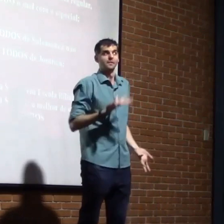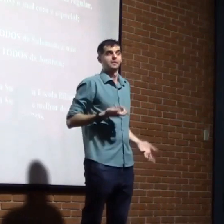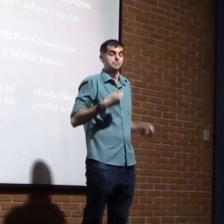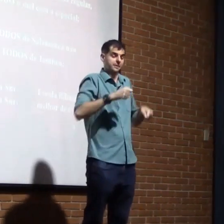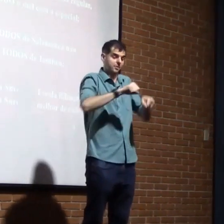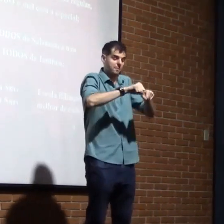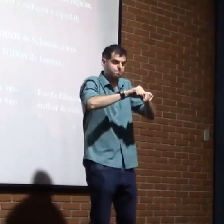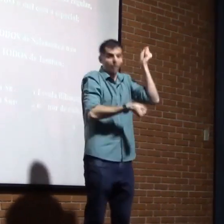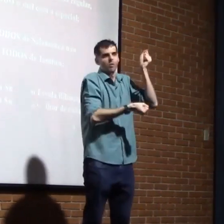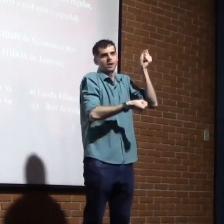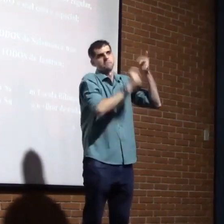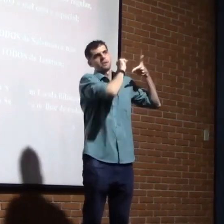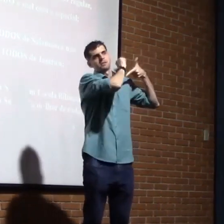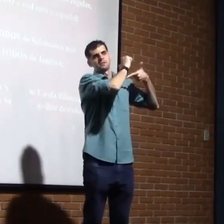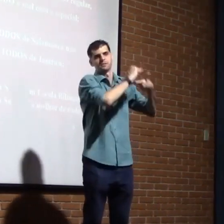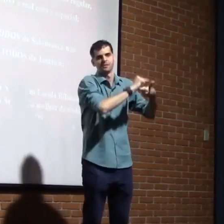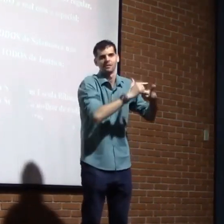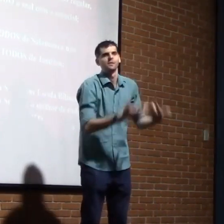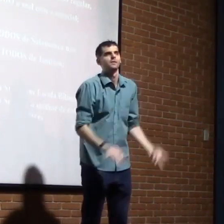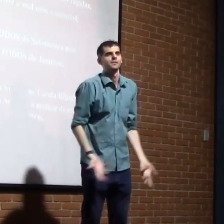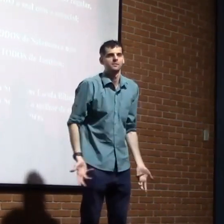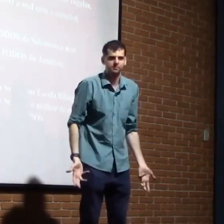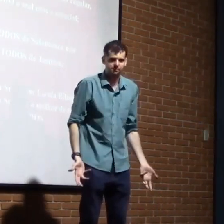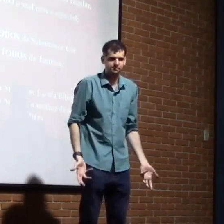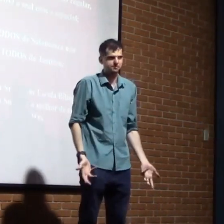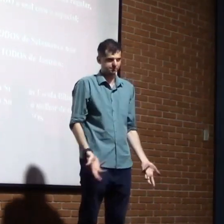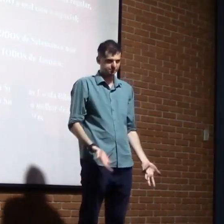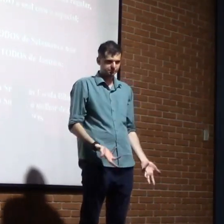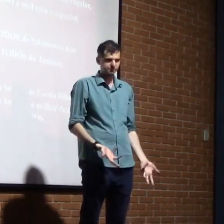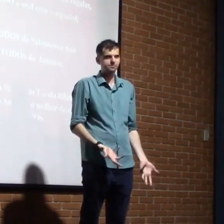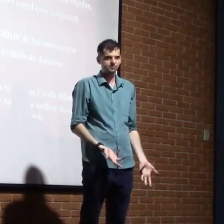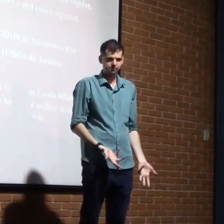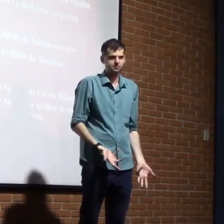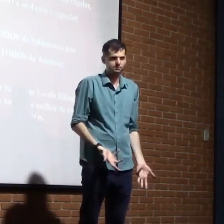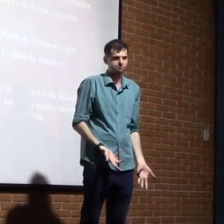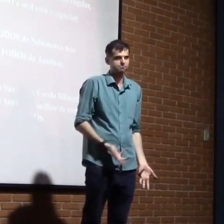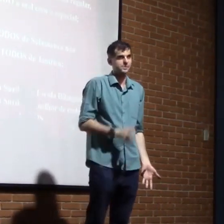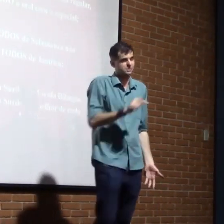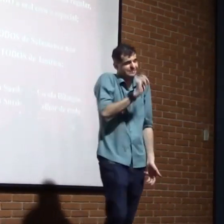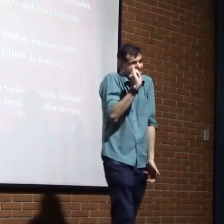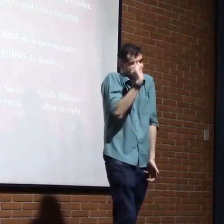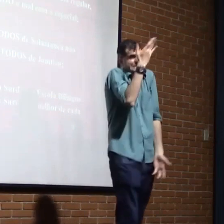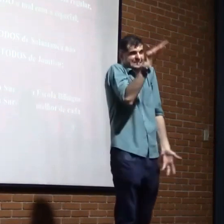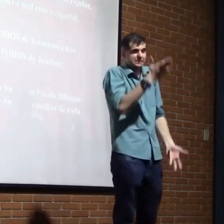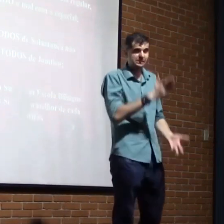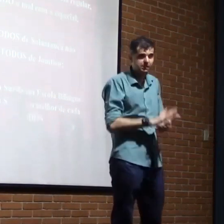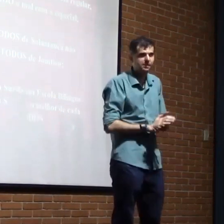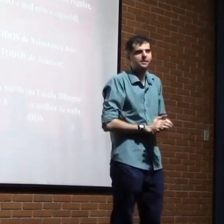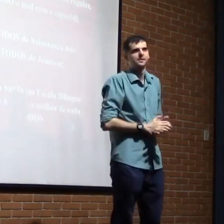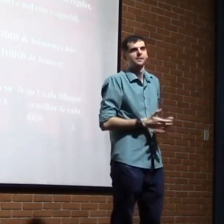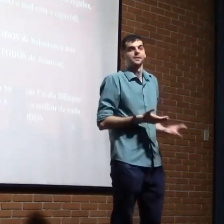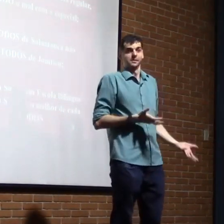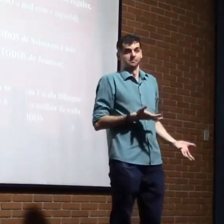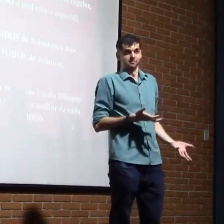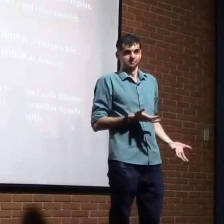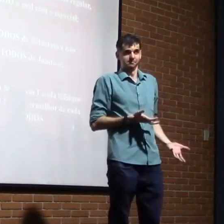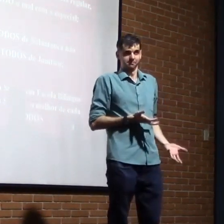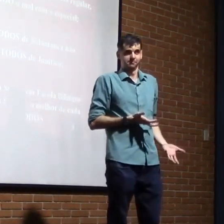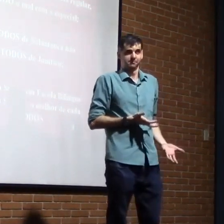escola tradicional, né? E aí a gente precisa quebrar esse estereótipo, sabe? Desse modelo tradicional. A gente precisa